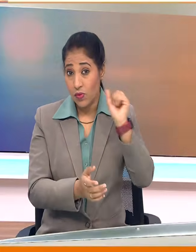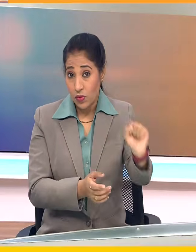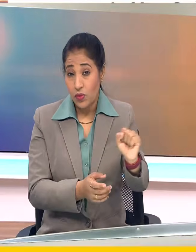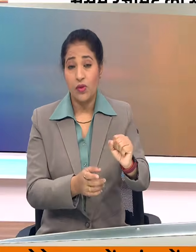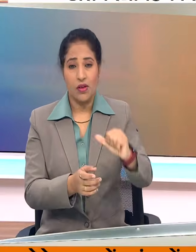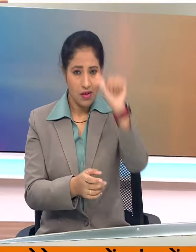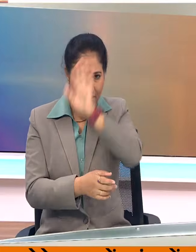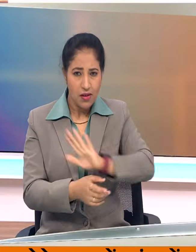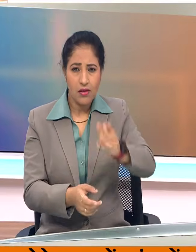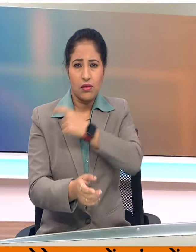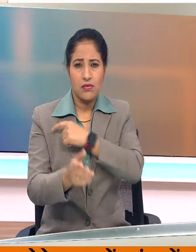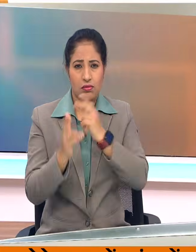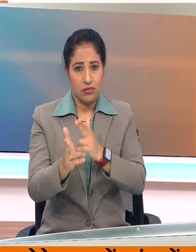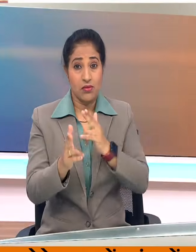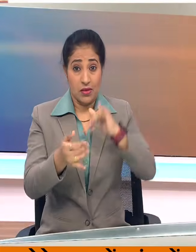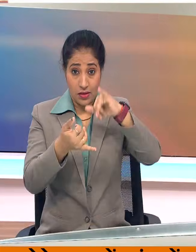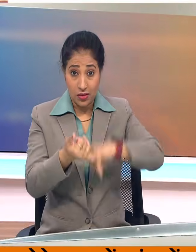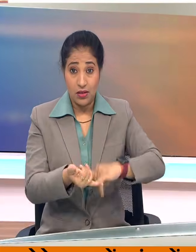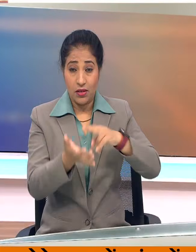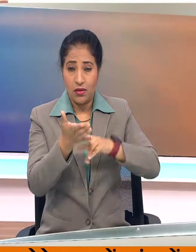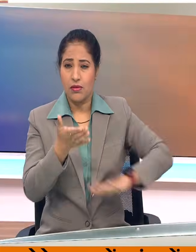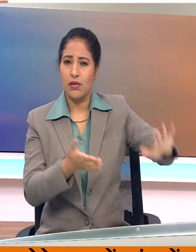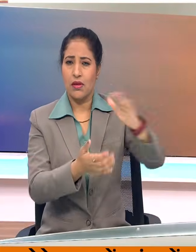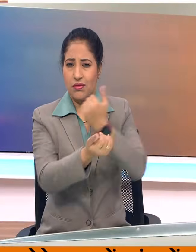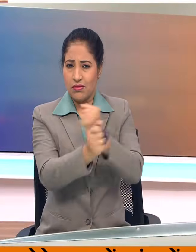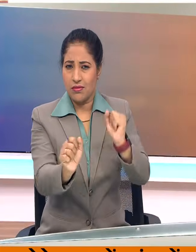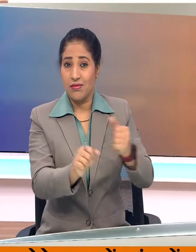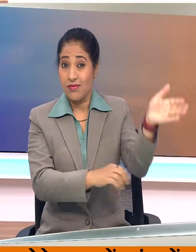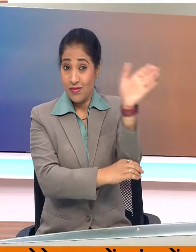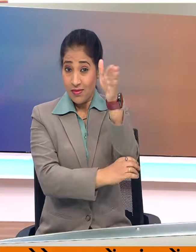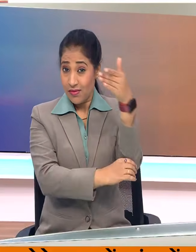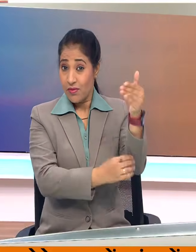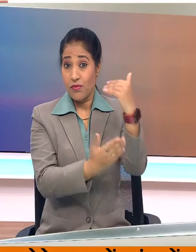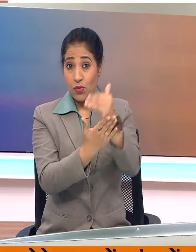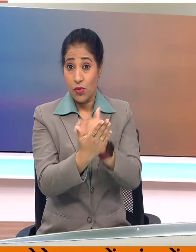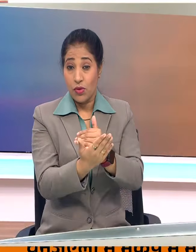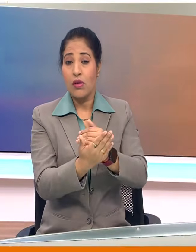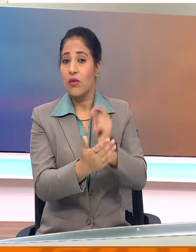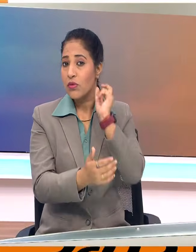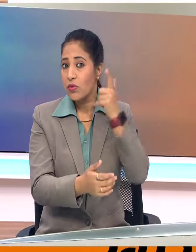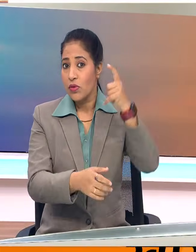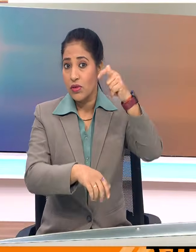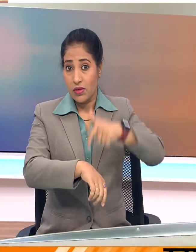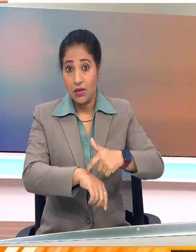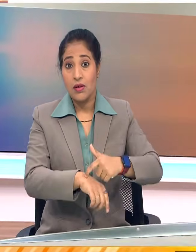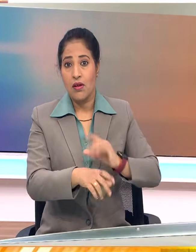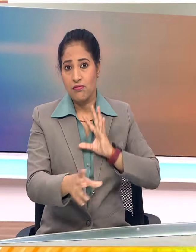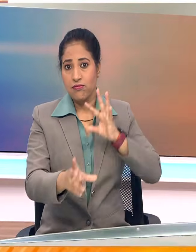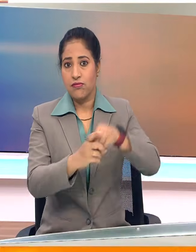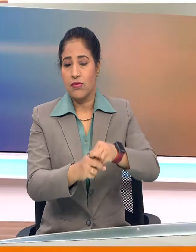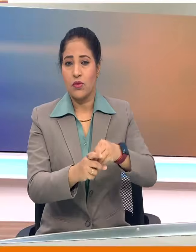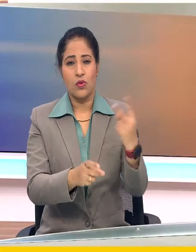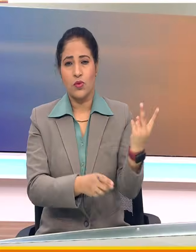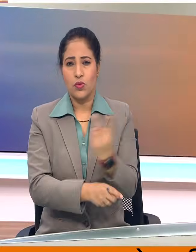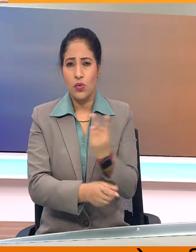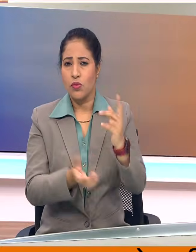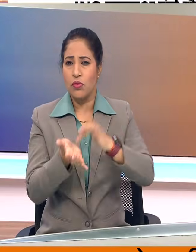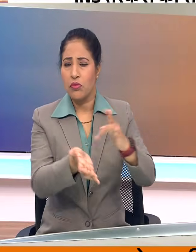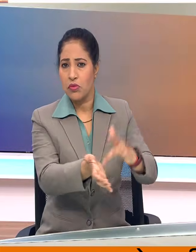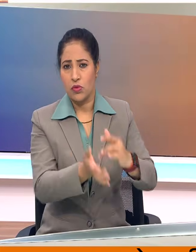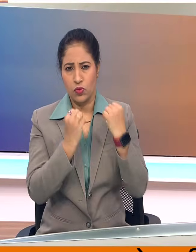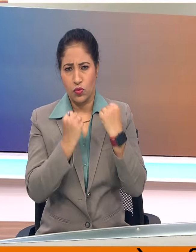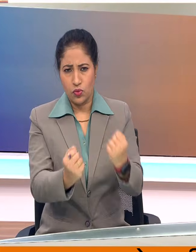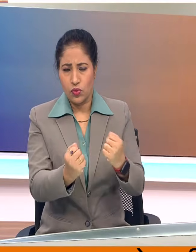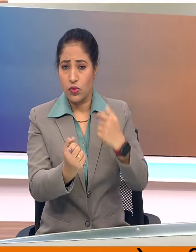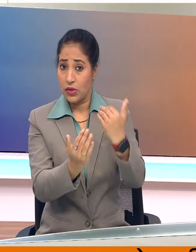सैन्य दलों का सेशल्स के राष्ट्रीय दिवस समारोह की स्वर्ण जयंती में मौजूद रहना दोनों देशों के